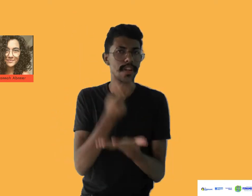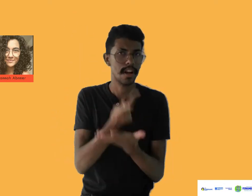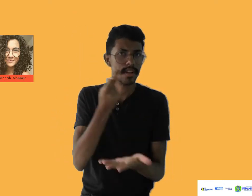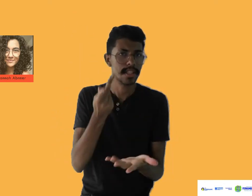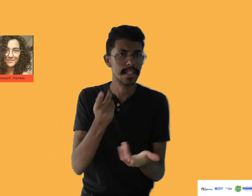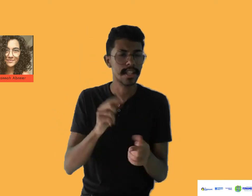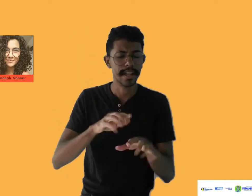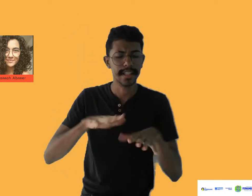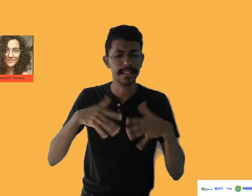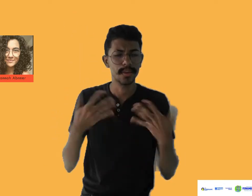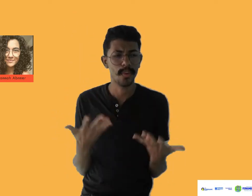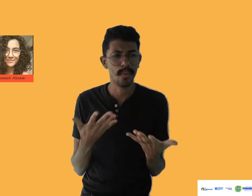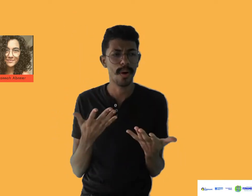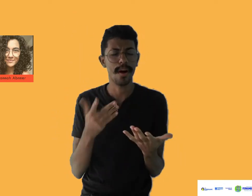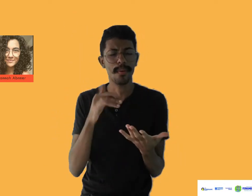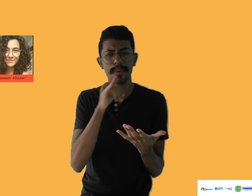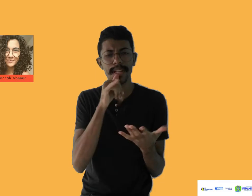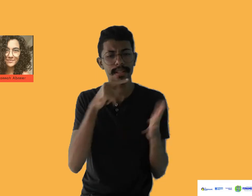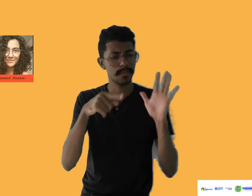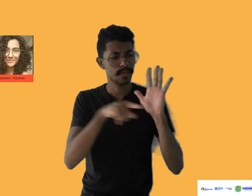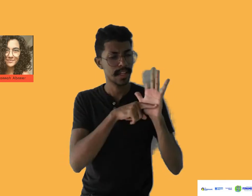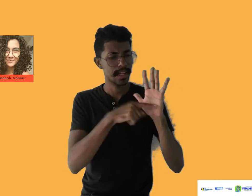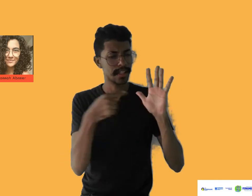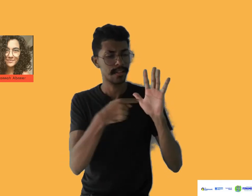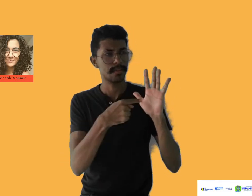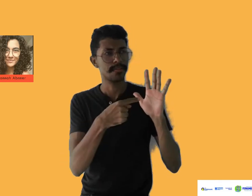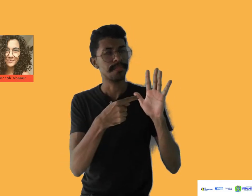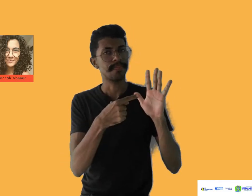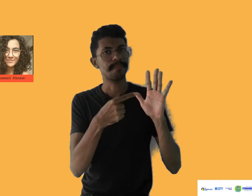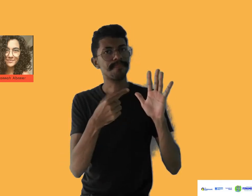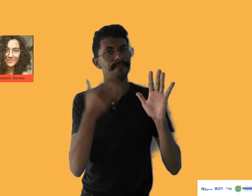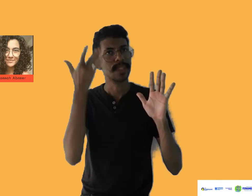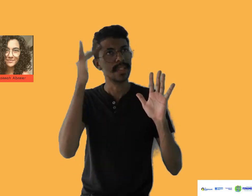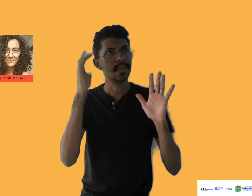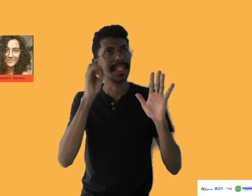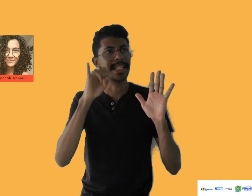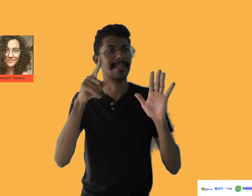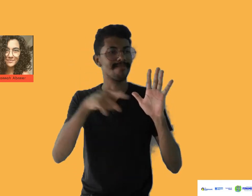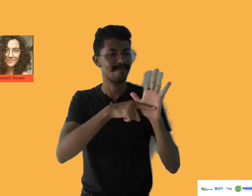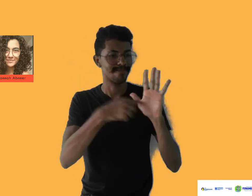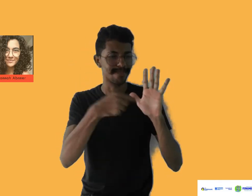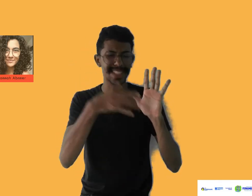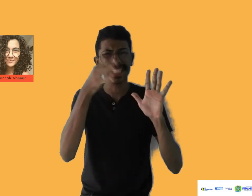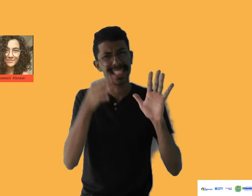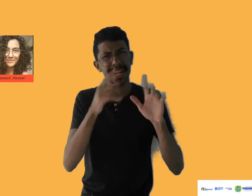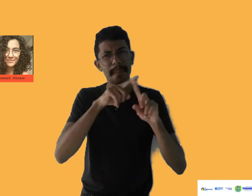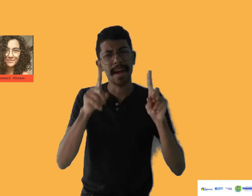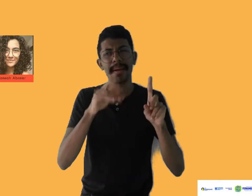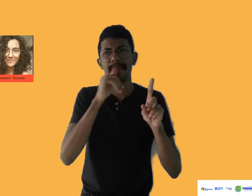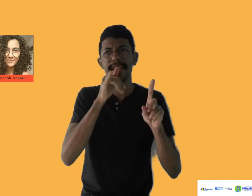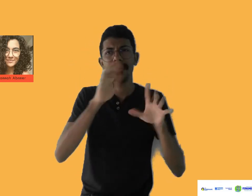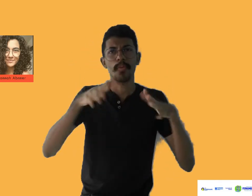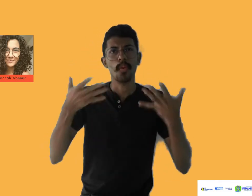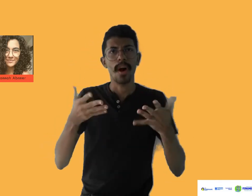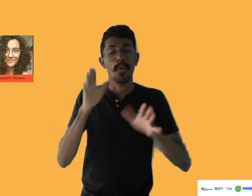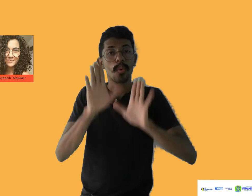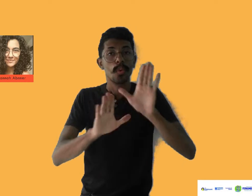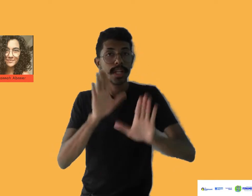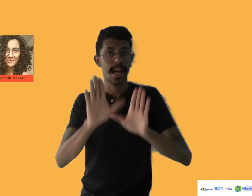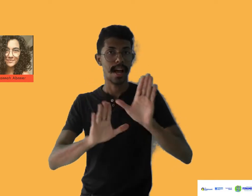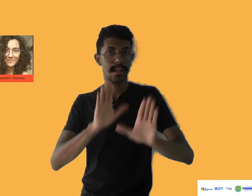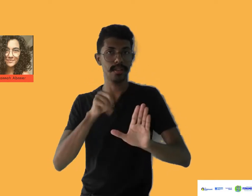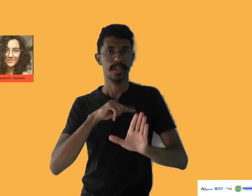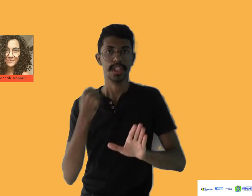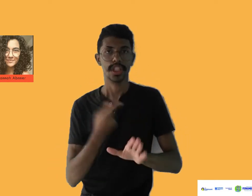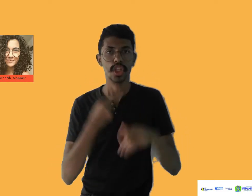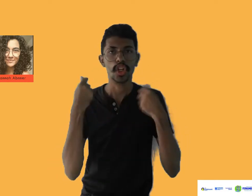Assim, qual seria, talvez, o ponto negativo? Não sei se negativo é a palavra, mas qual seria o ponto